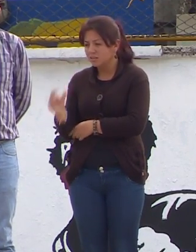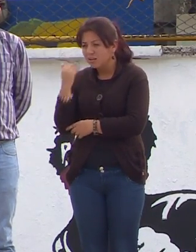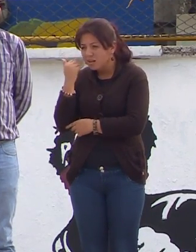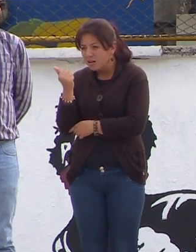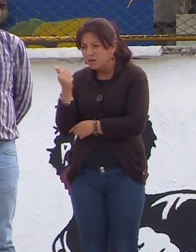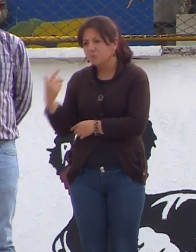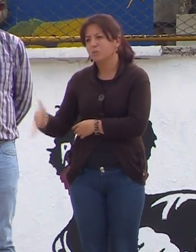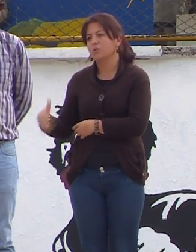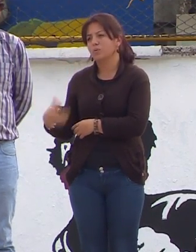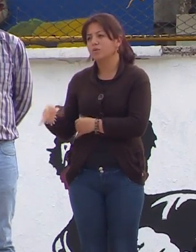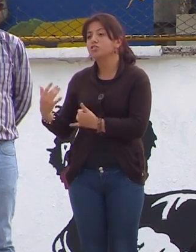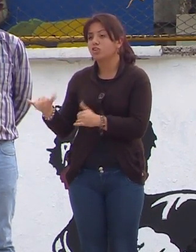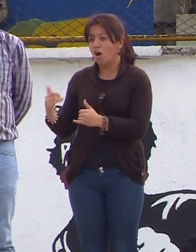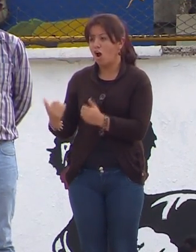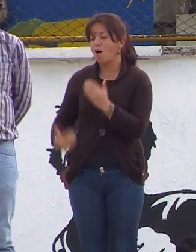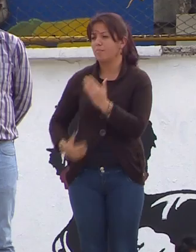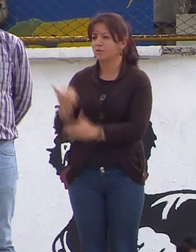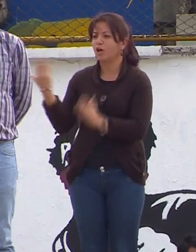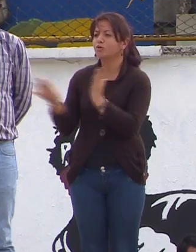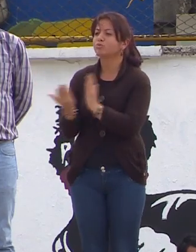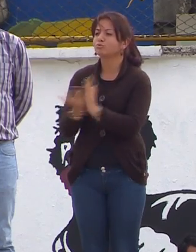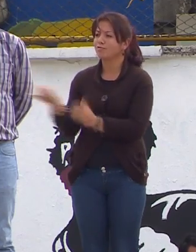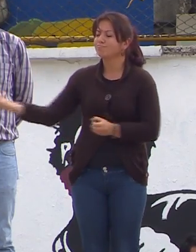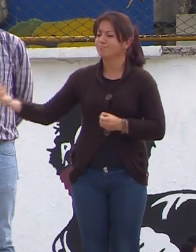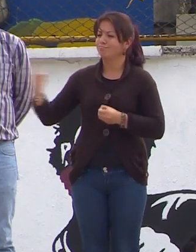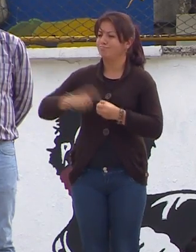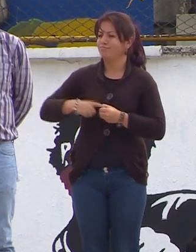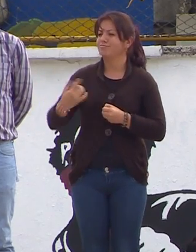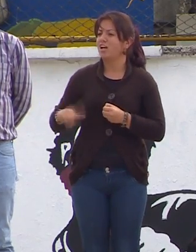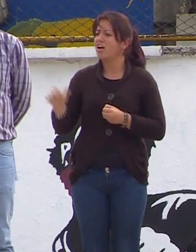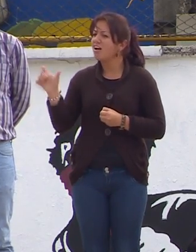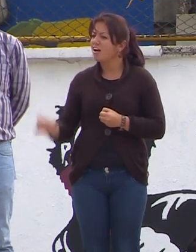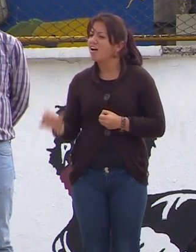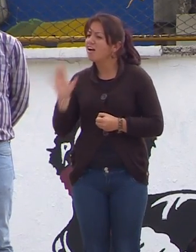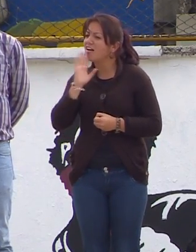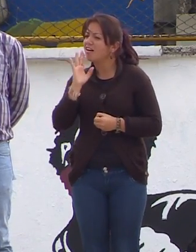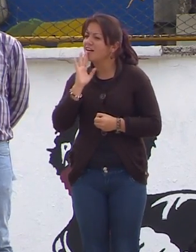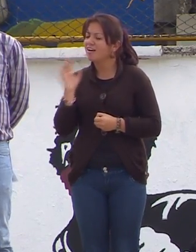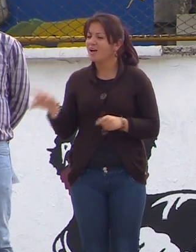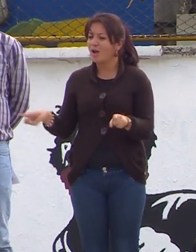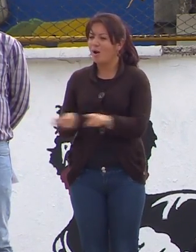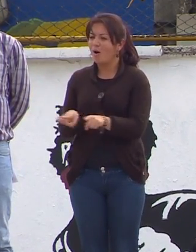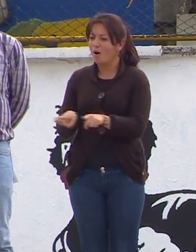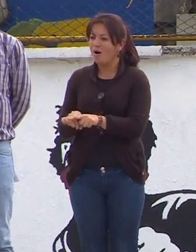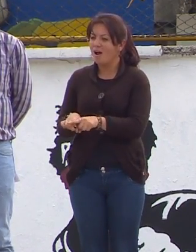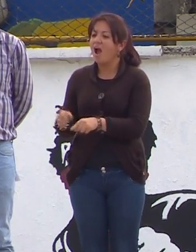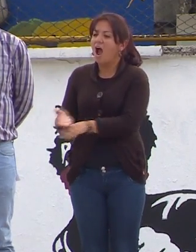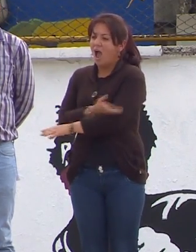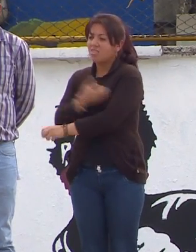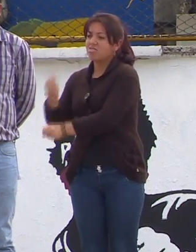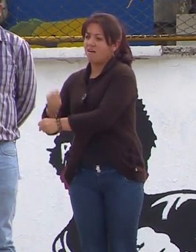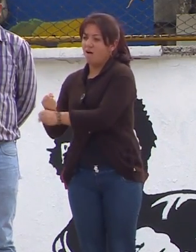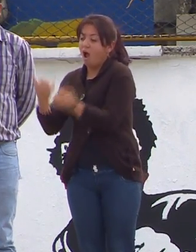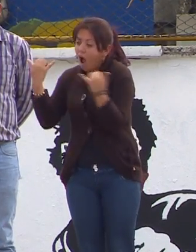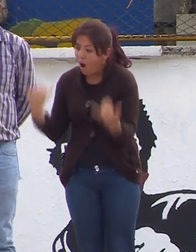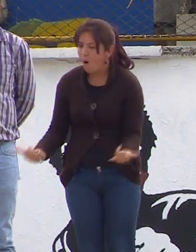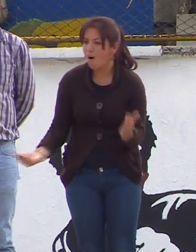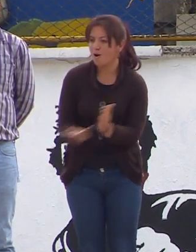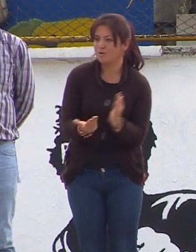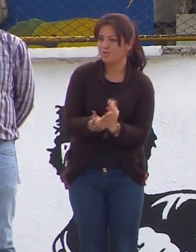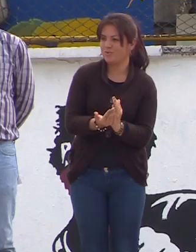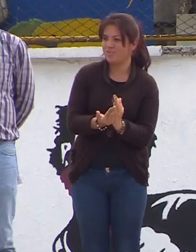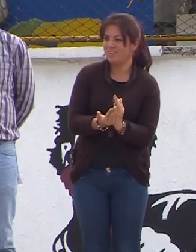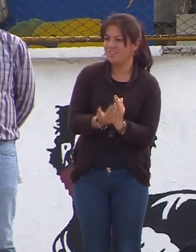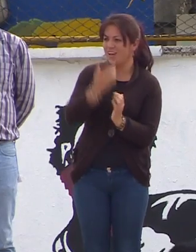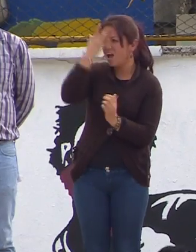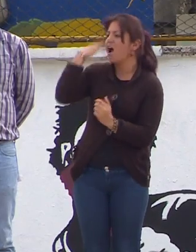es estudiante nuestra. Ella es la nueva punta de lanza de los trabajadores